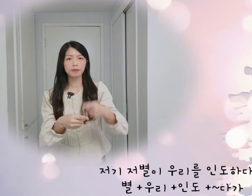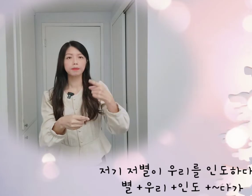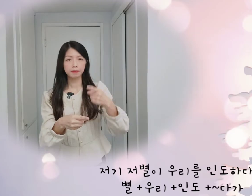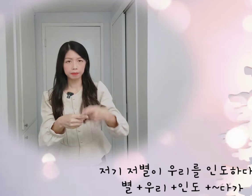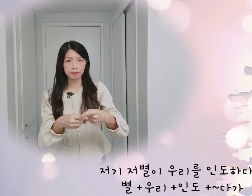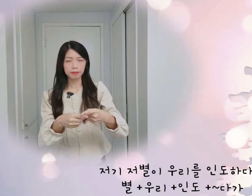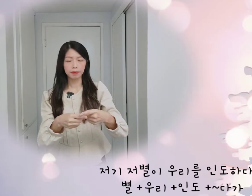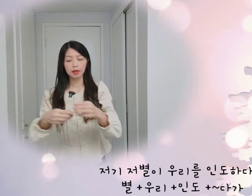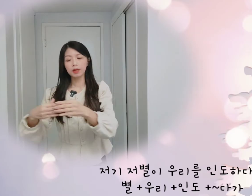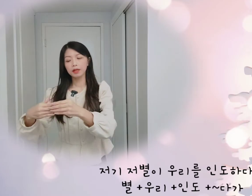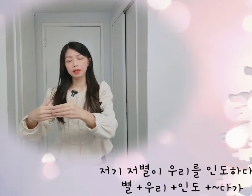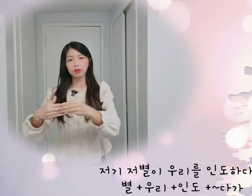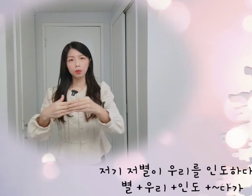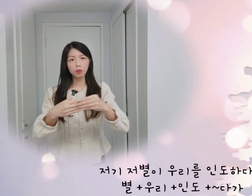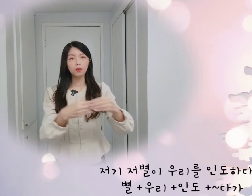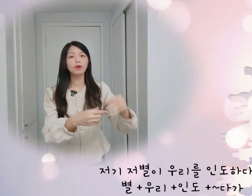하다가.